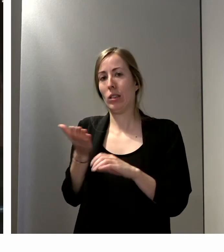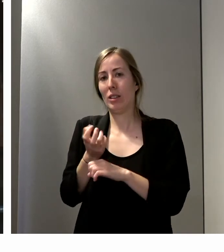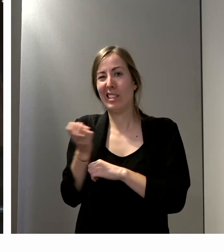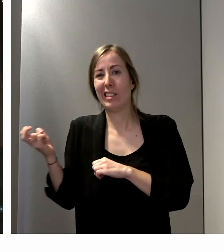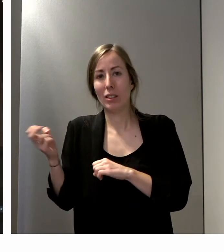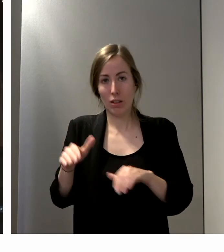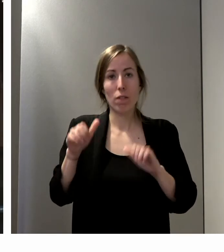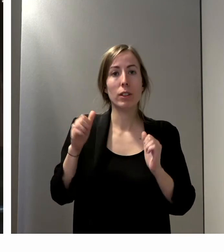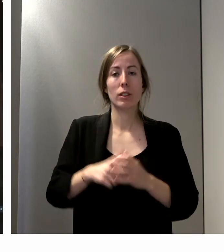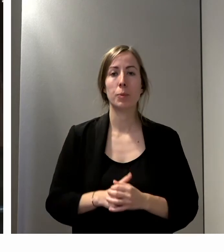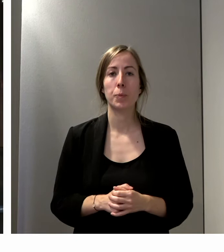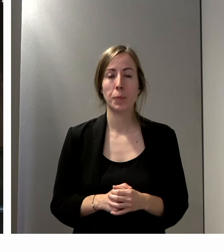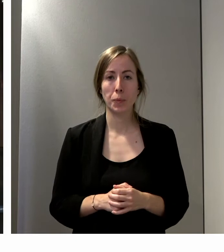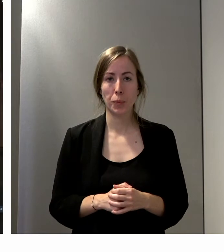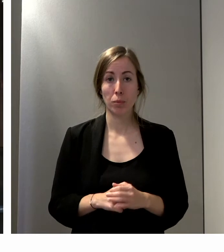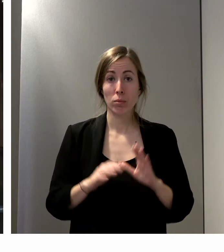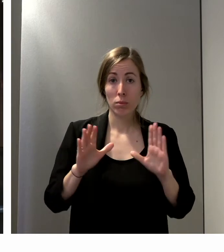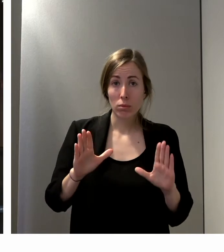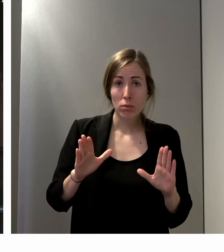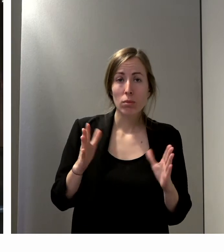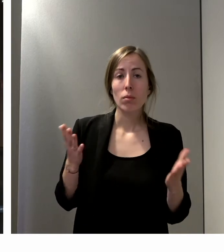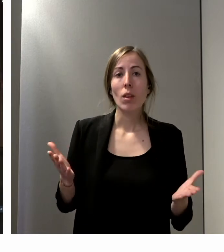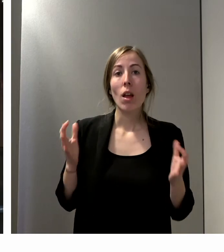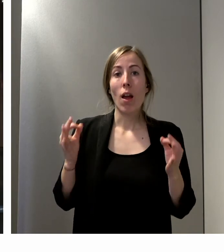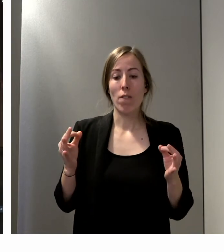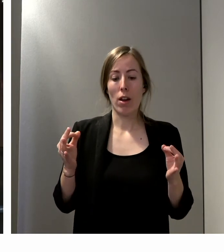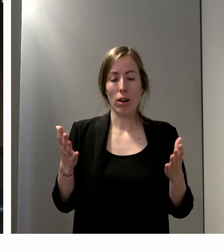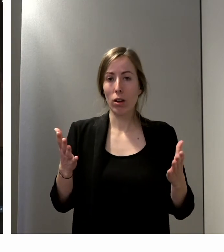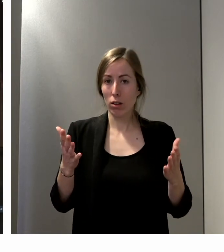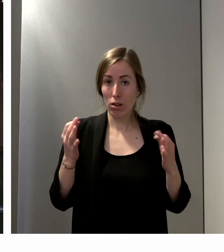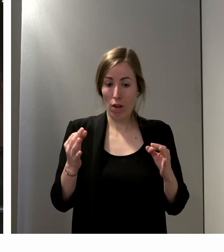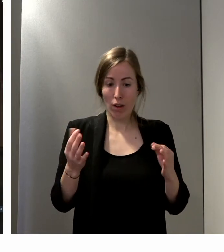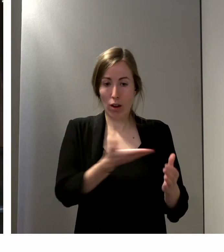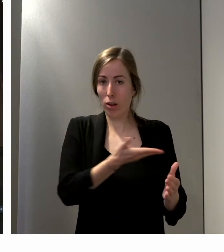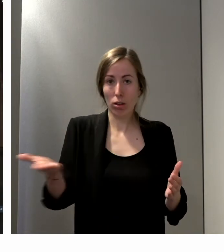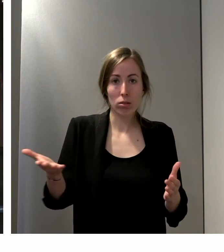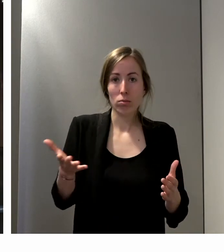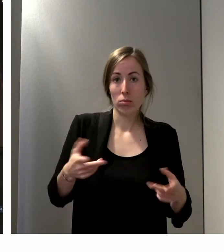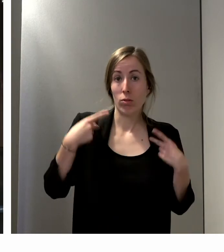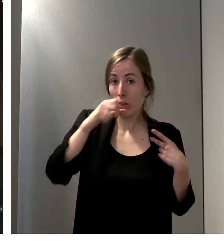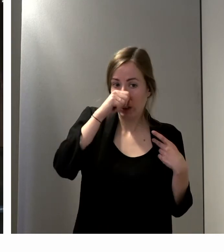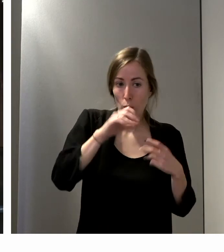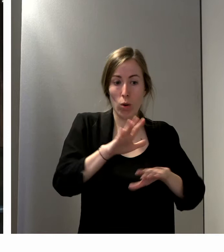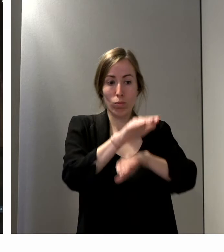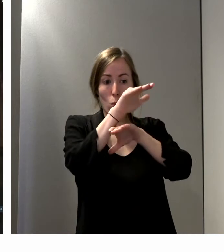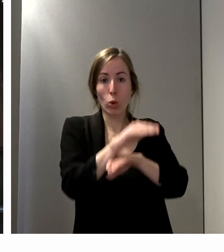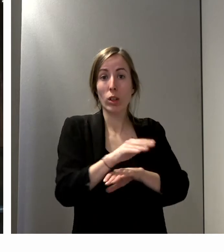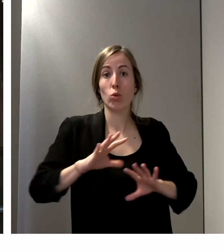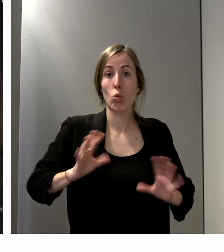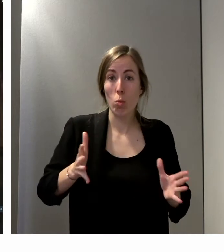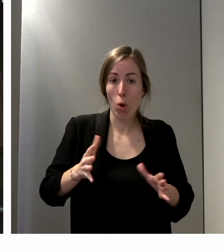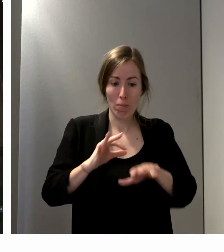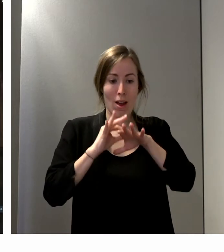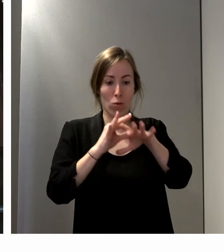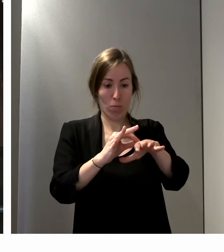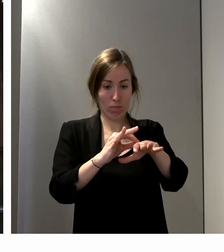Concrètement, afin de garantir une activité en toute sécurité, le service d'accompagnement à la vie intime, il devrait